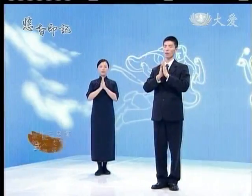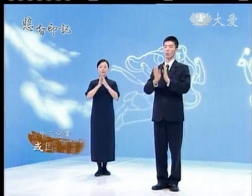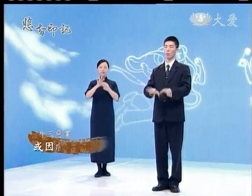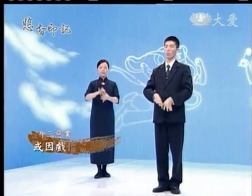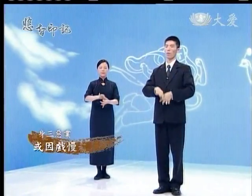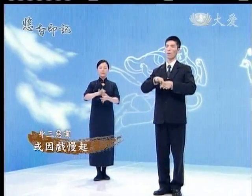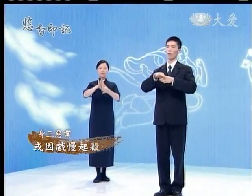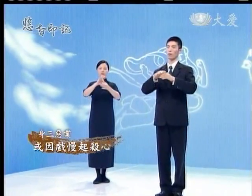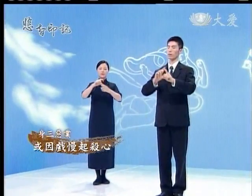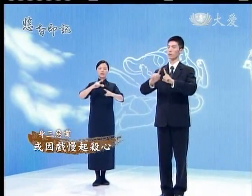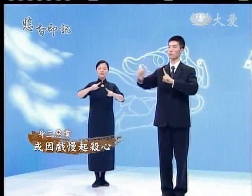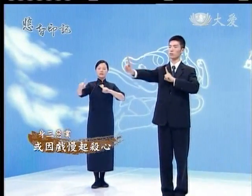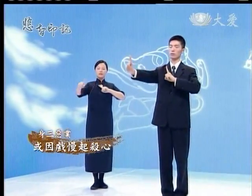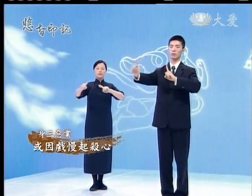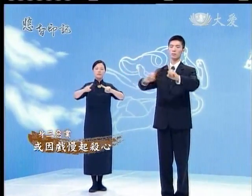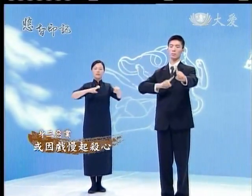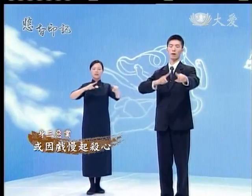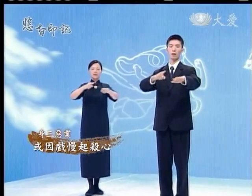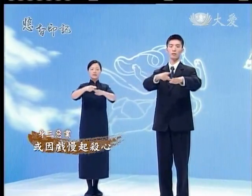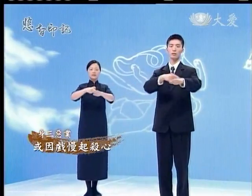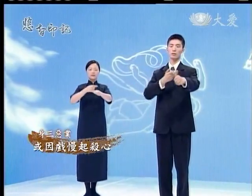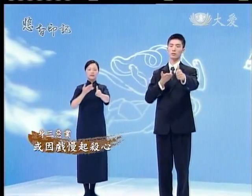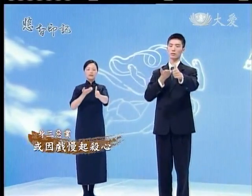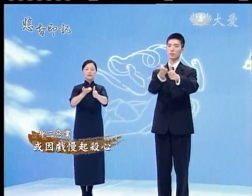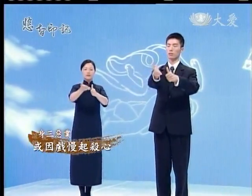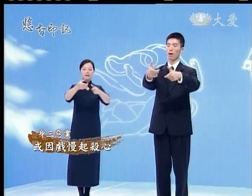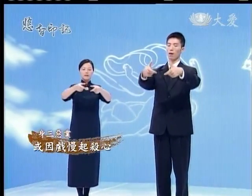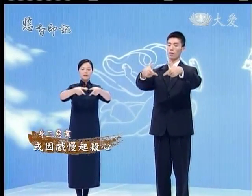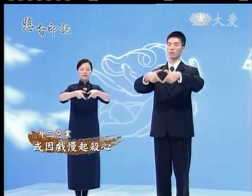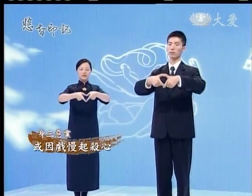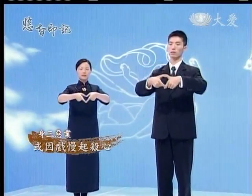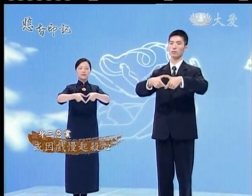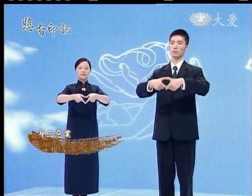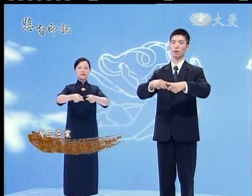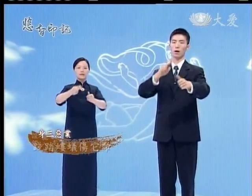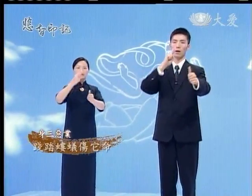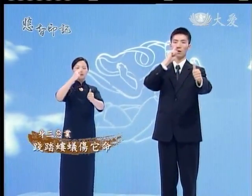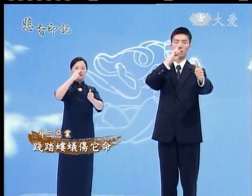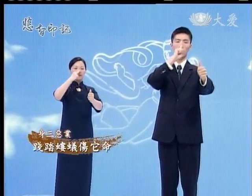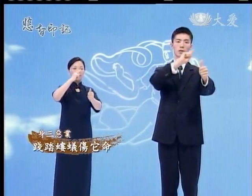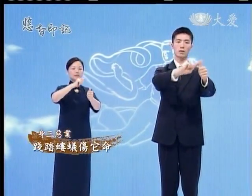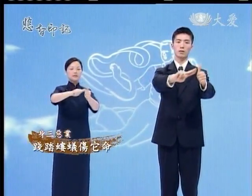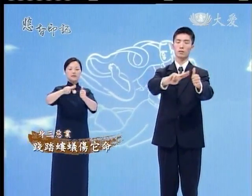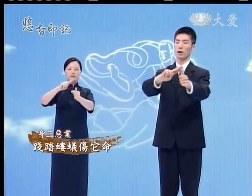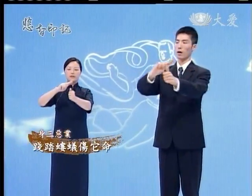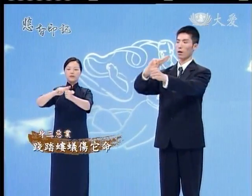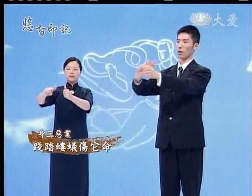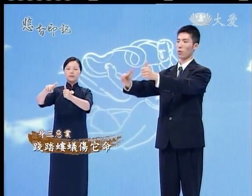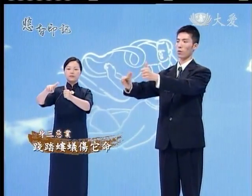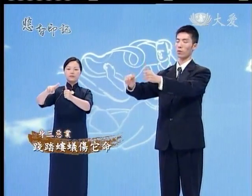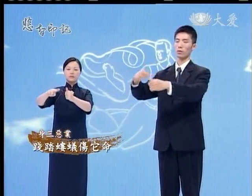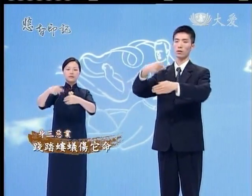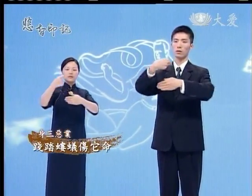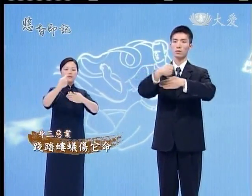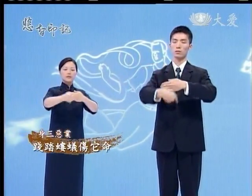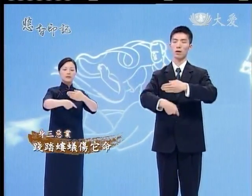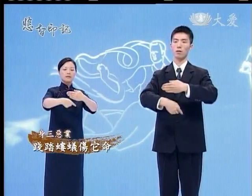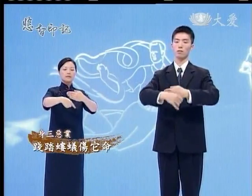命，火因喜满起杀心，见他都已伤